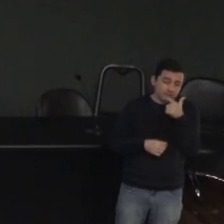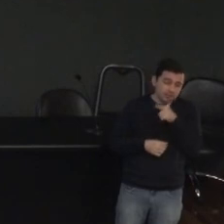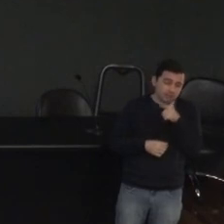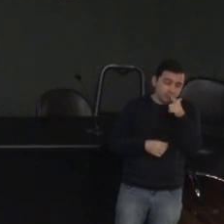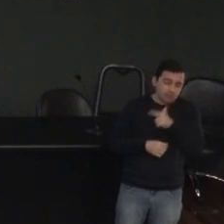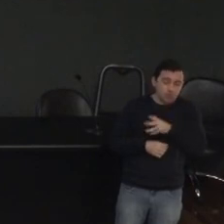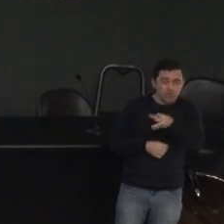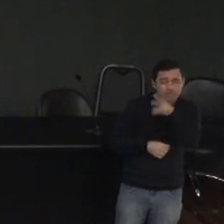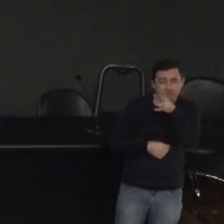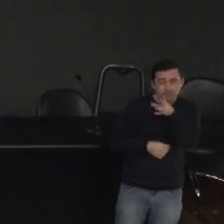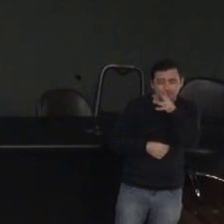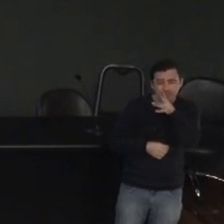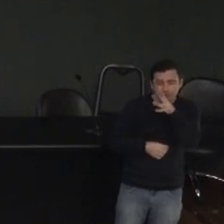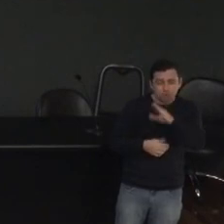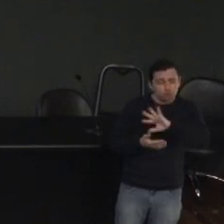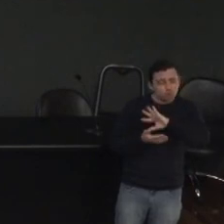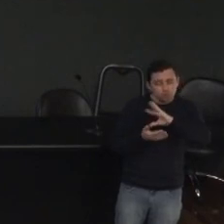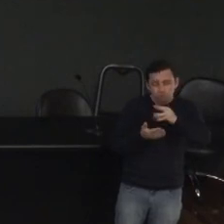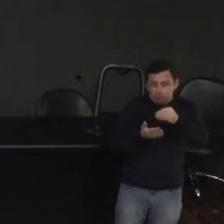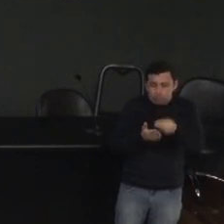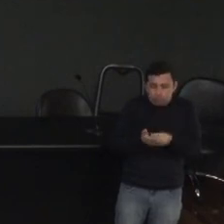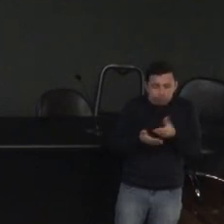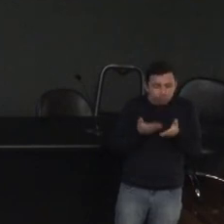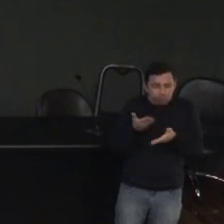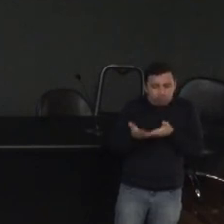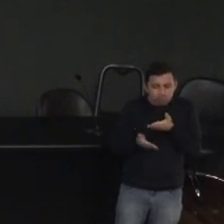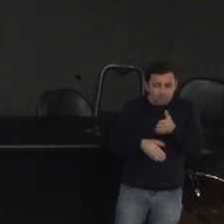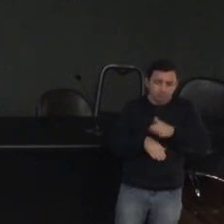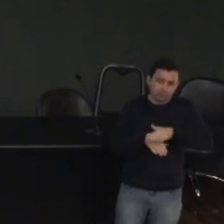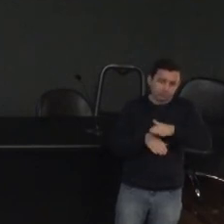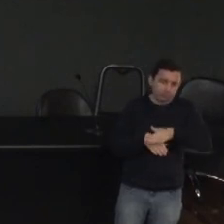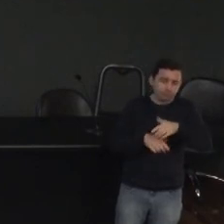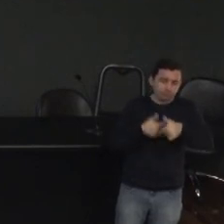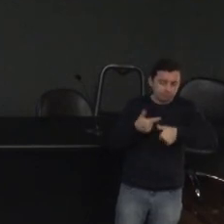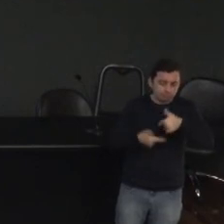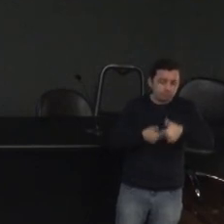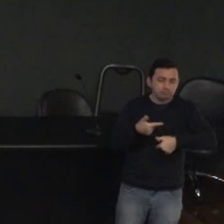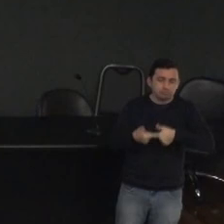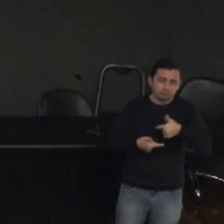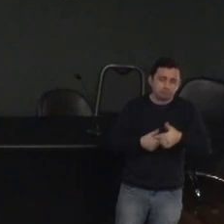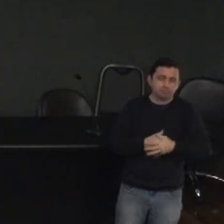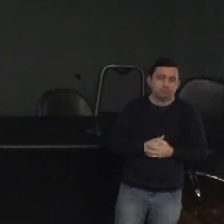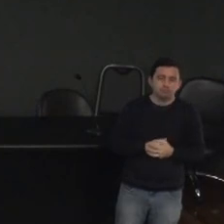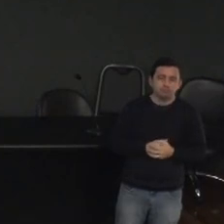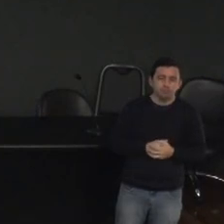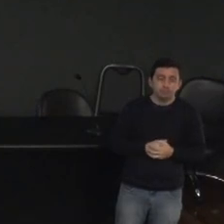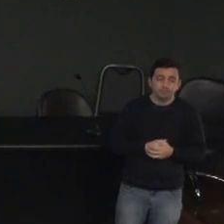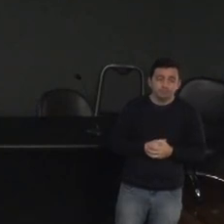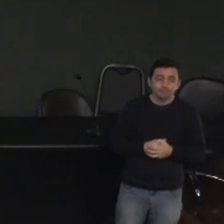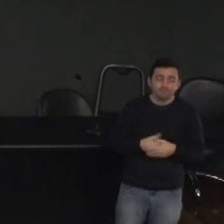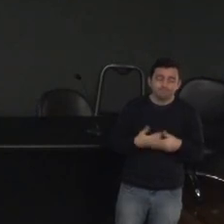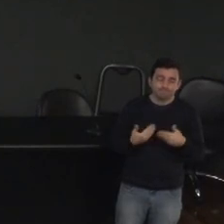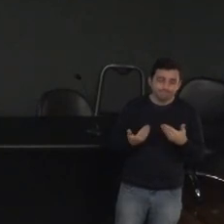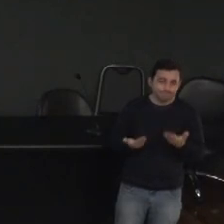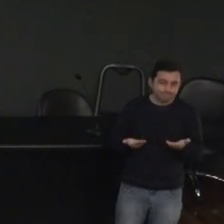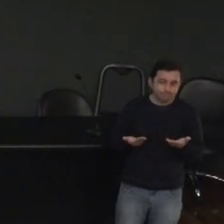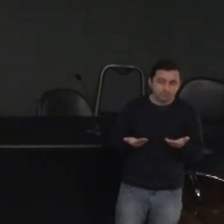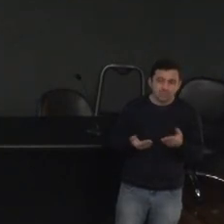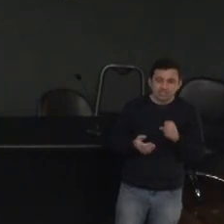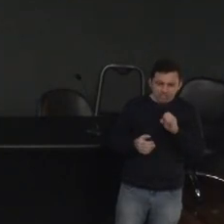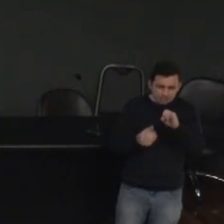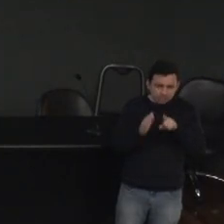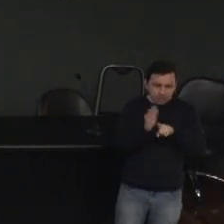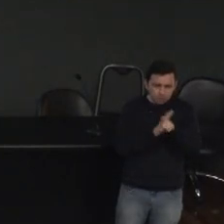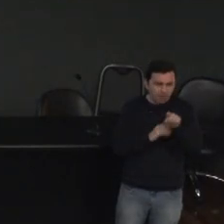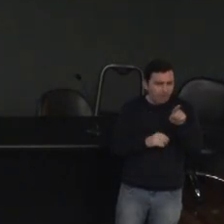todos os tratamentos realizados no exercício de suas atividades vamos lá se eu perguntar